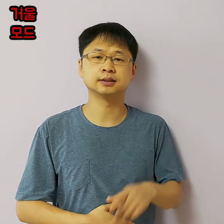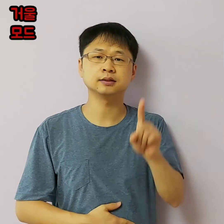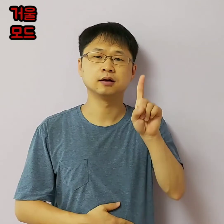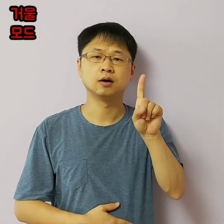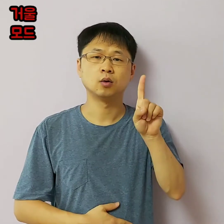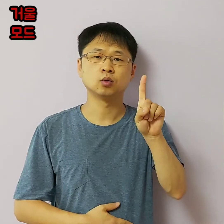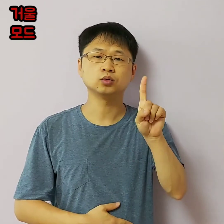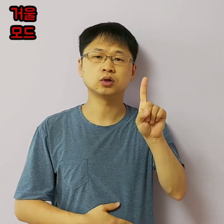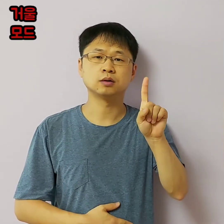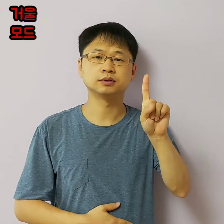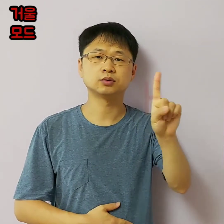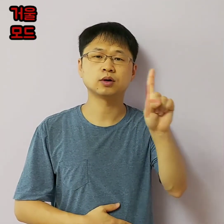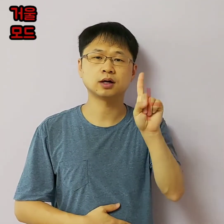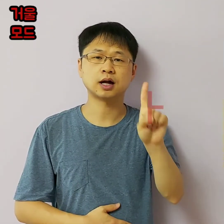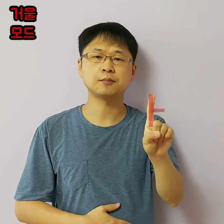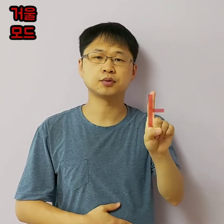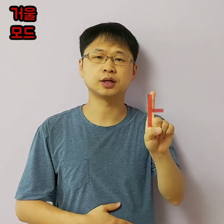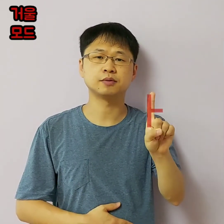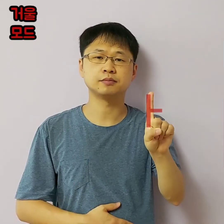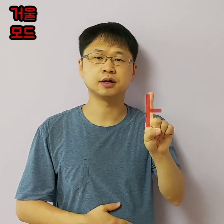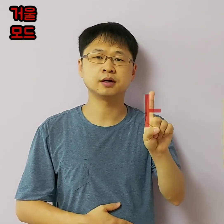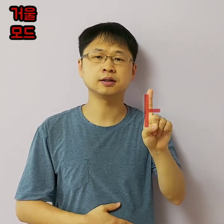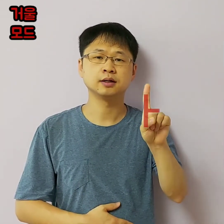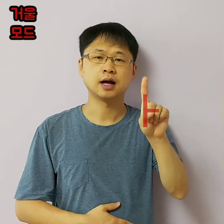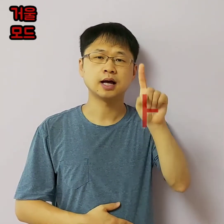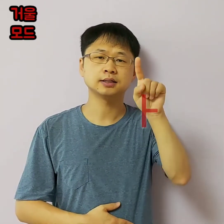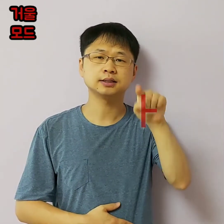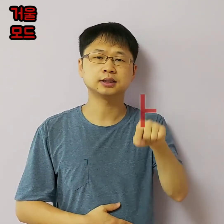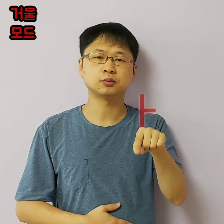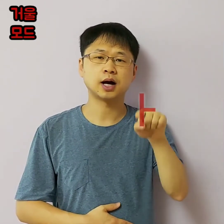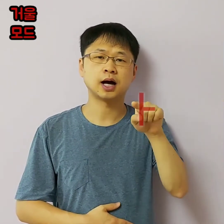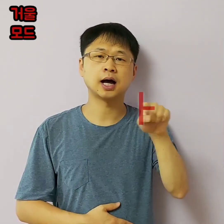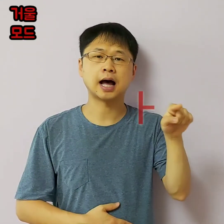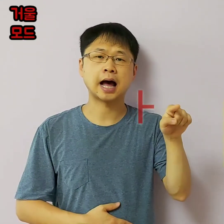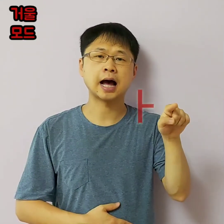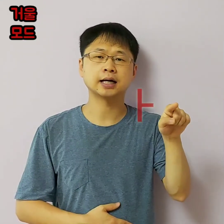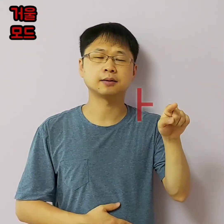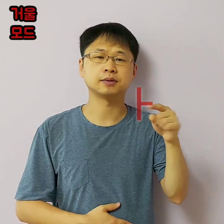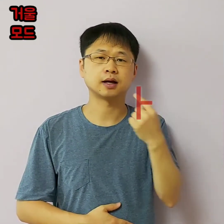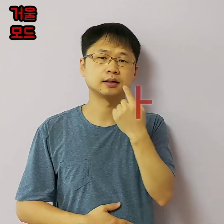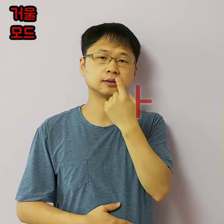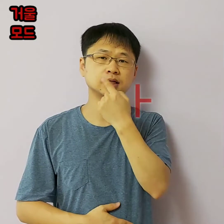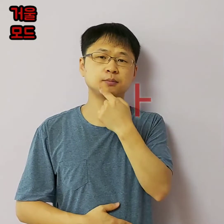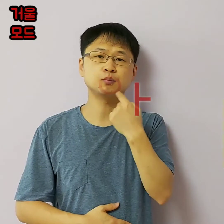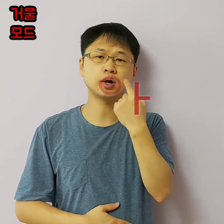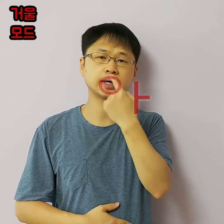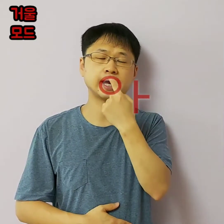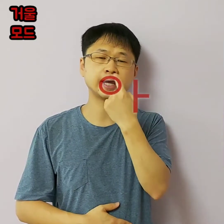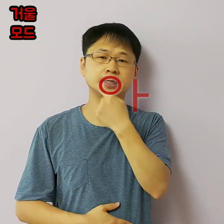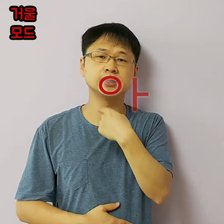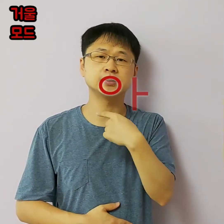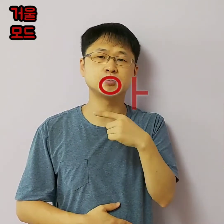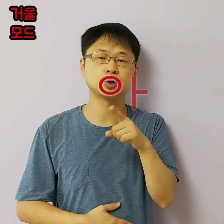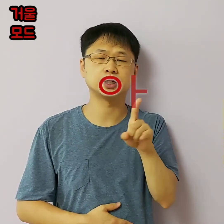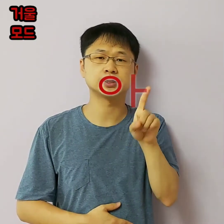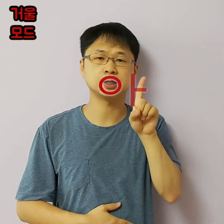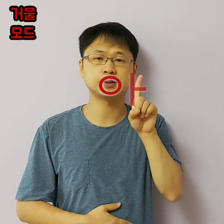감탄사는 오른손 검지손가락을 앞으로 내밀면 한글지와 아가 됩니다. 그래서 입 모양의 이응을 표현해서 입에